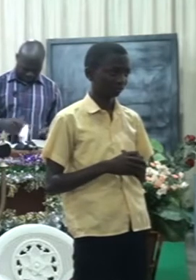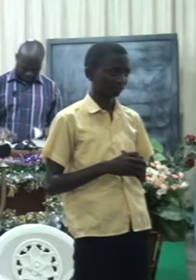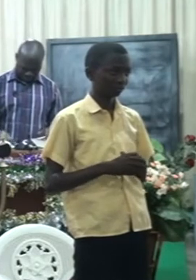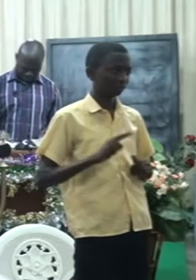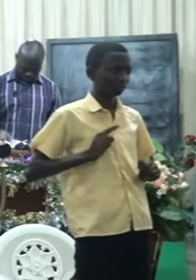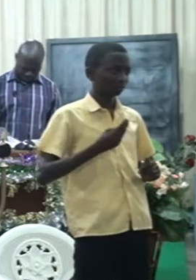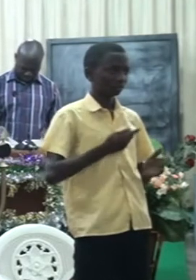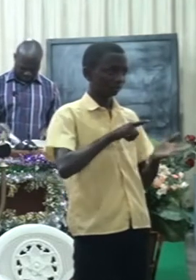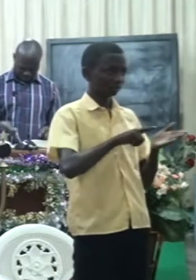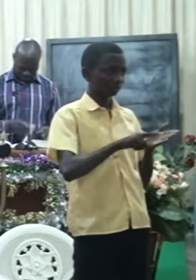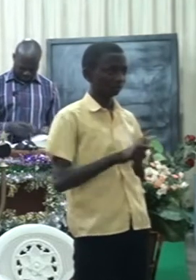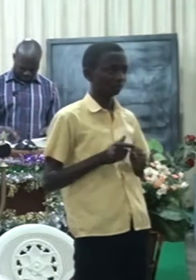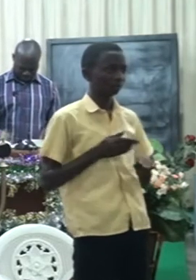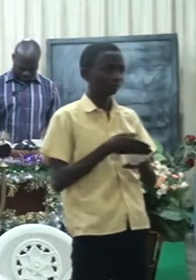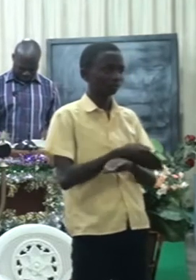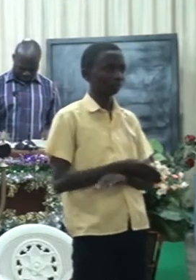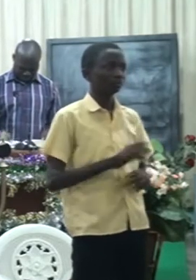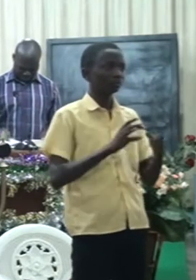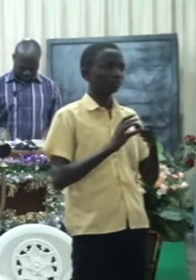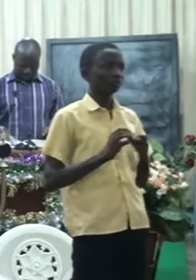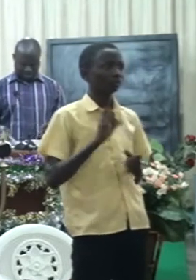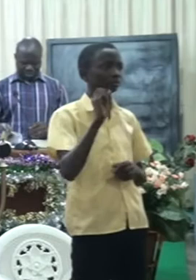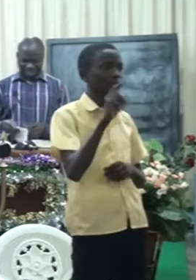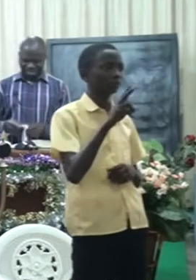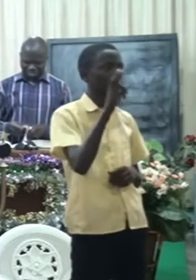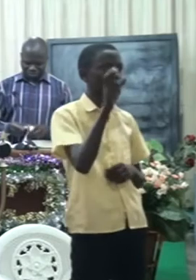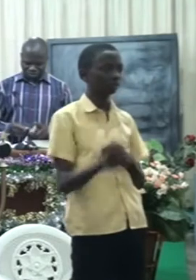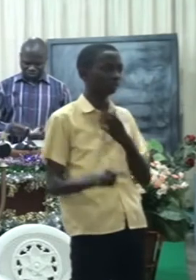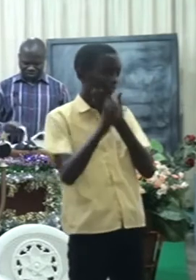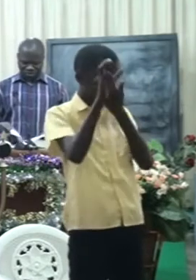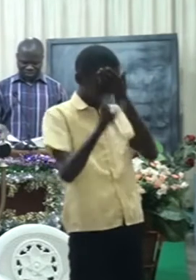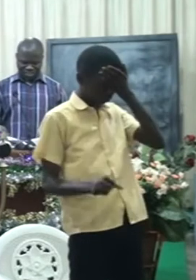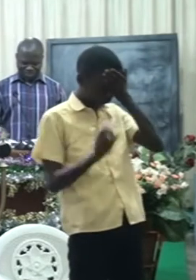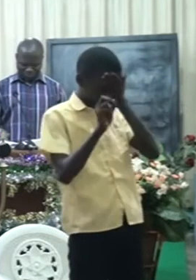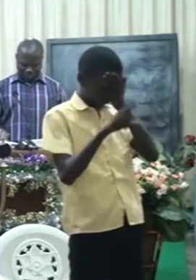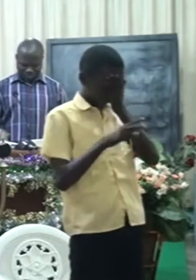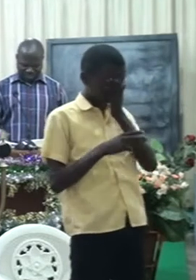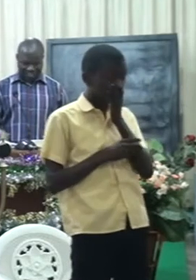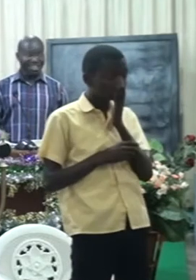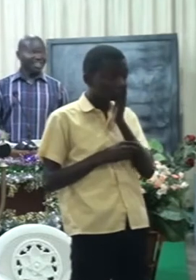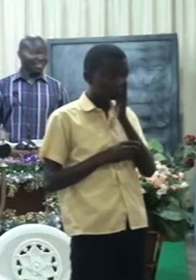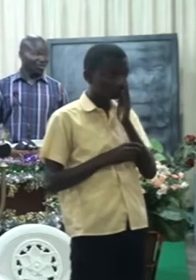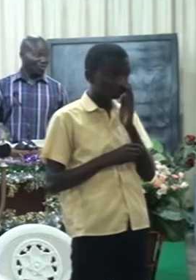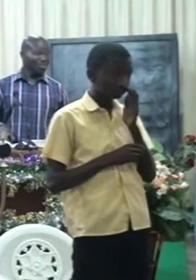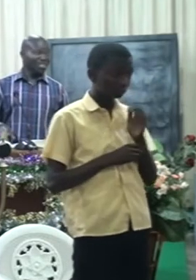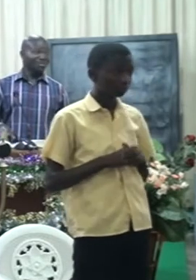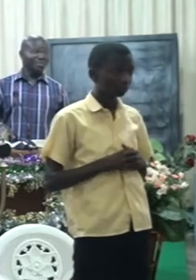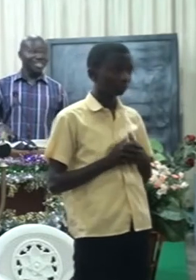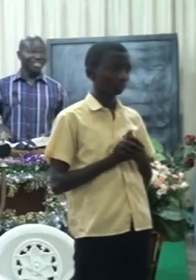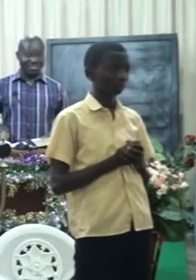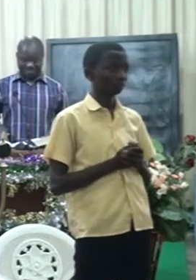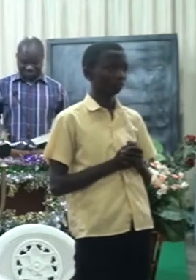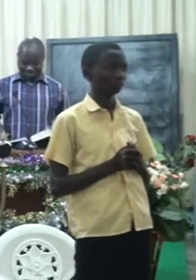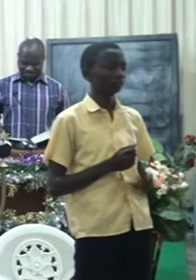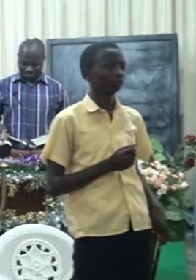Nous lisons à partir du 12e verset. Na tutasoma tukianzia ku mstari ya